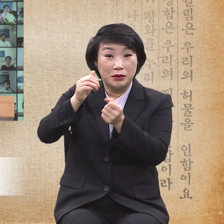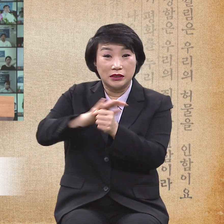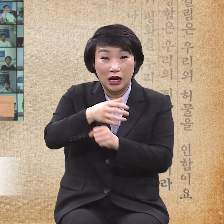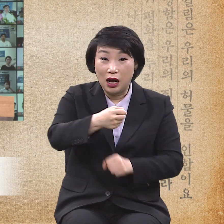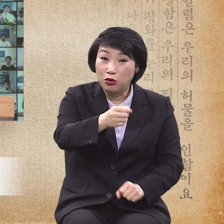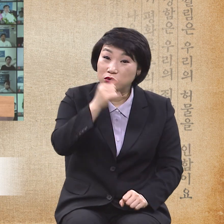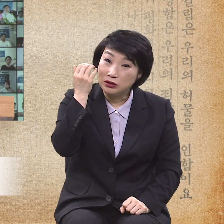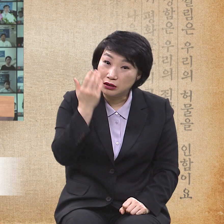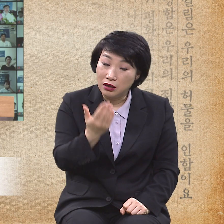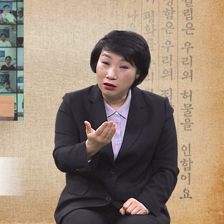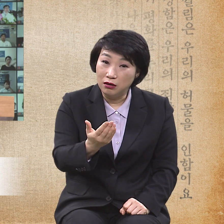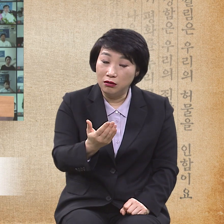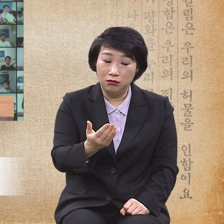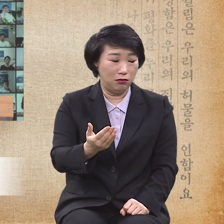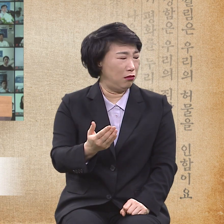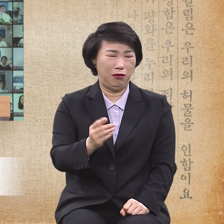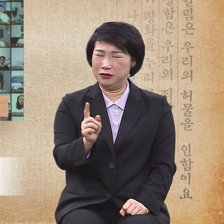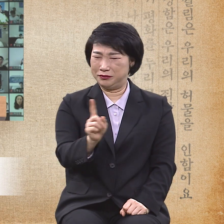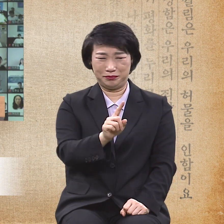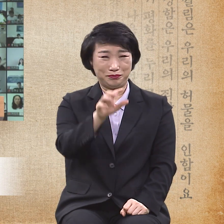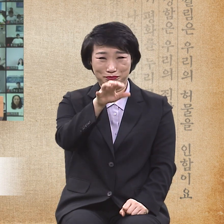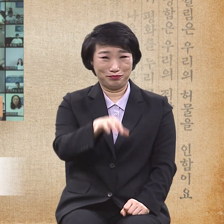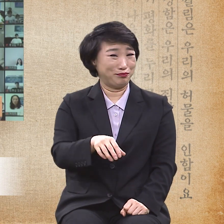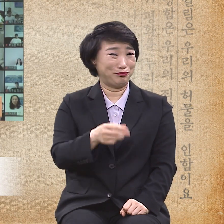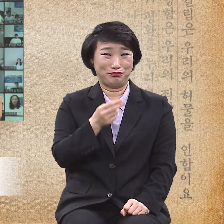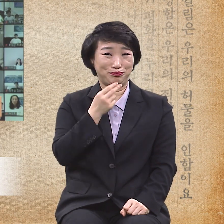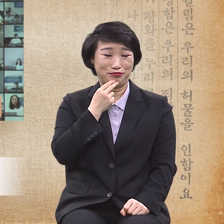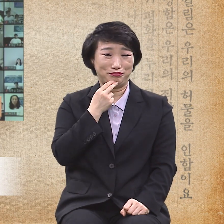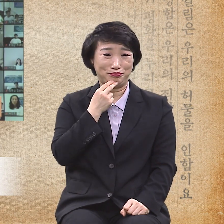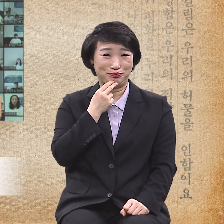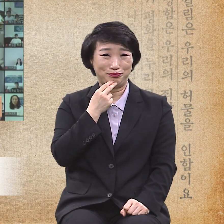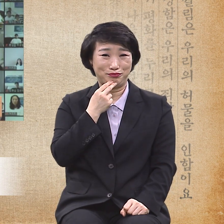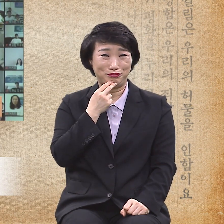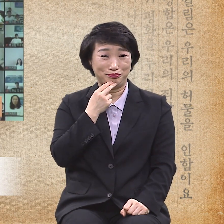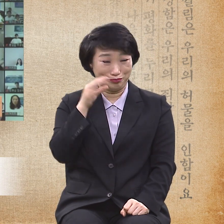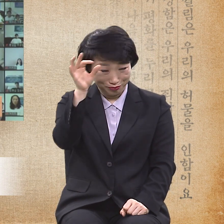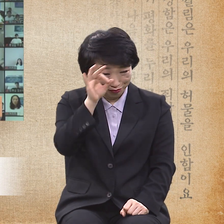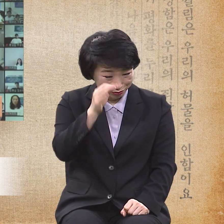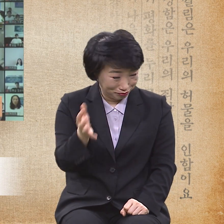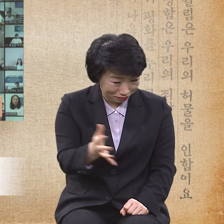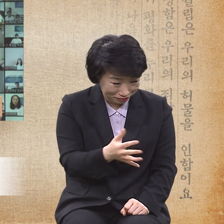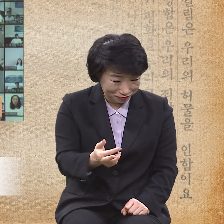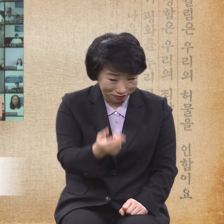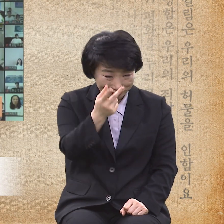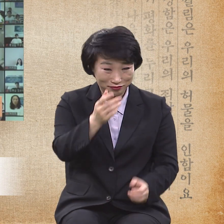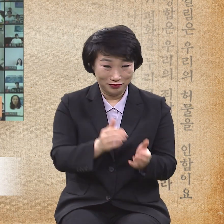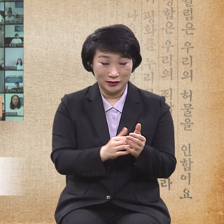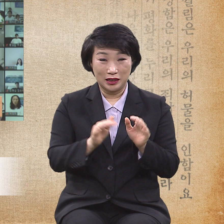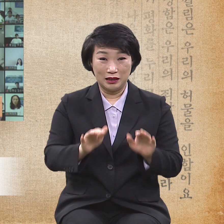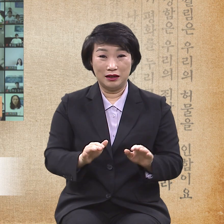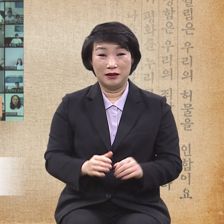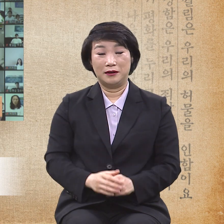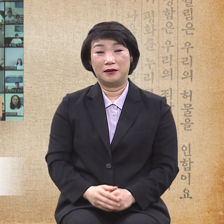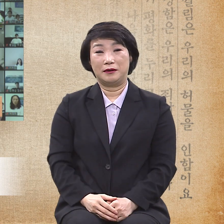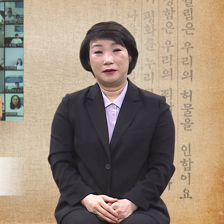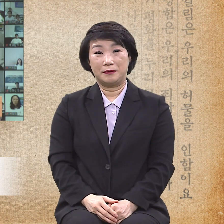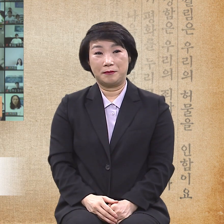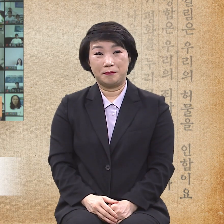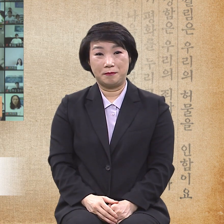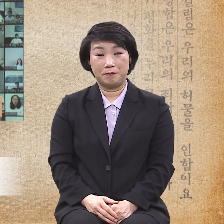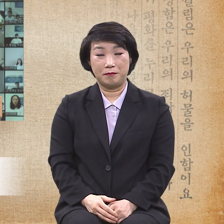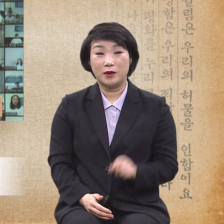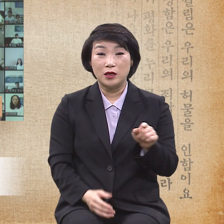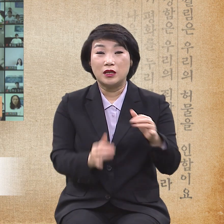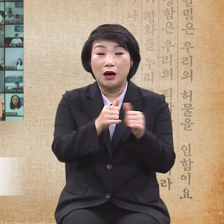사랑이 어느 곳에서 찾아볼 수 있으며 어느 곳에서 찾아볼 수 없다 이 말이요.